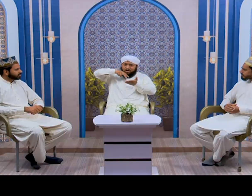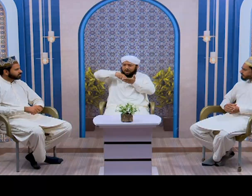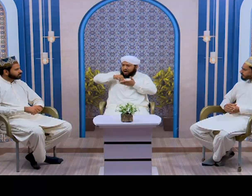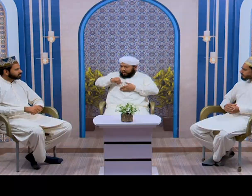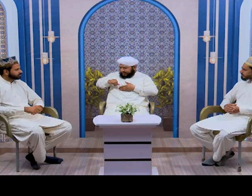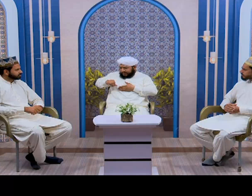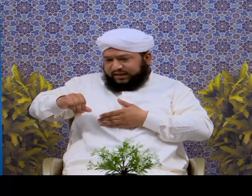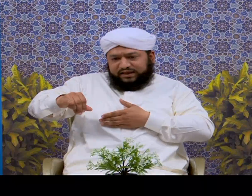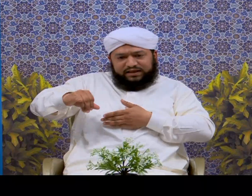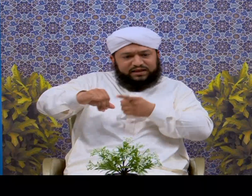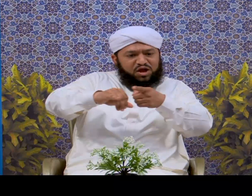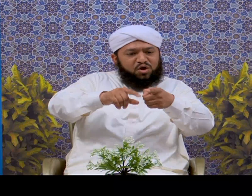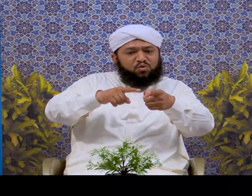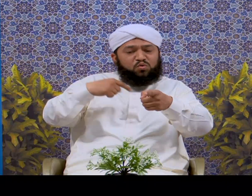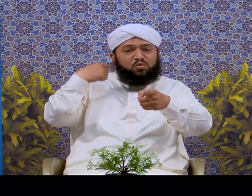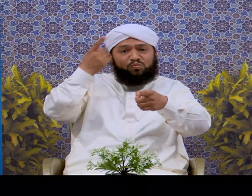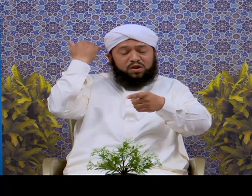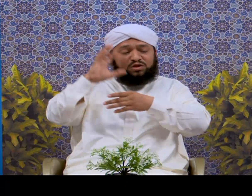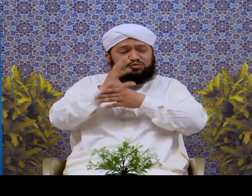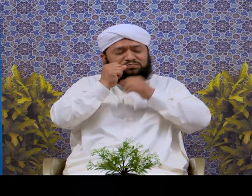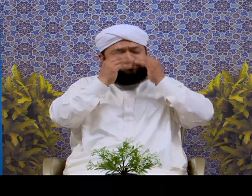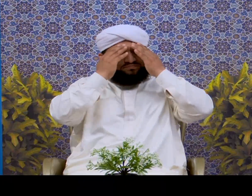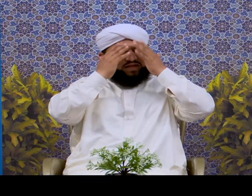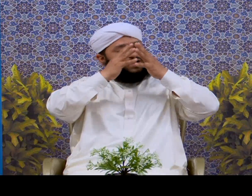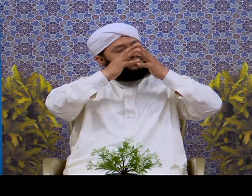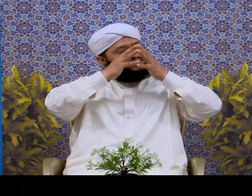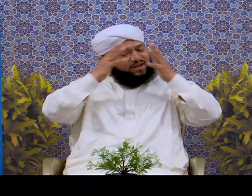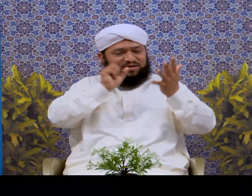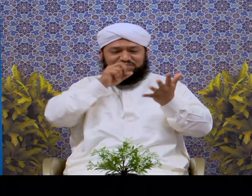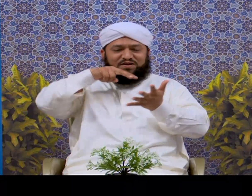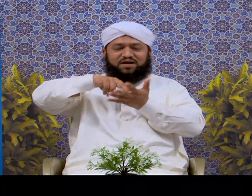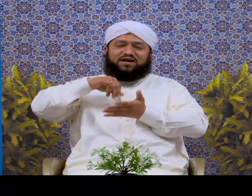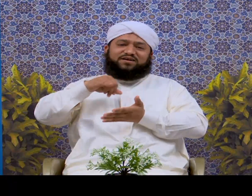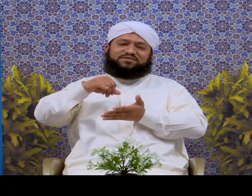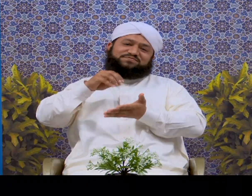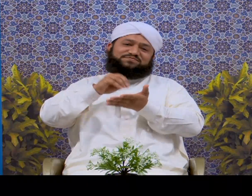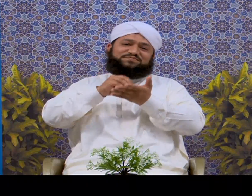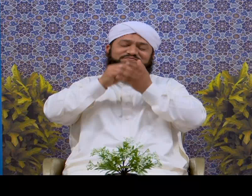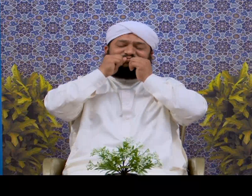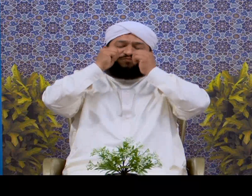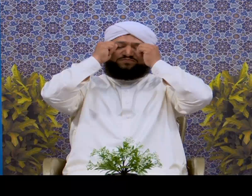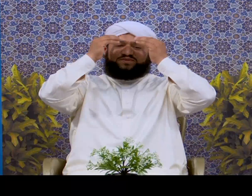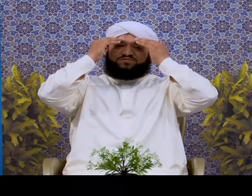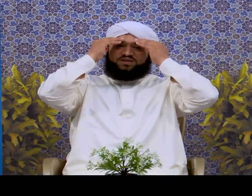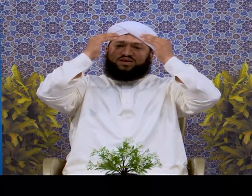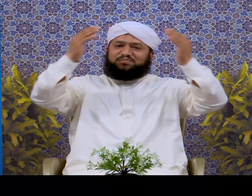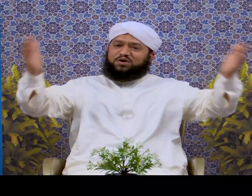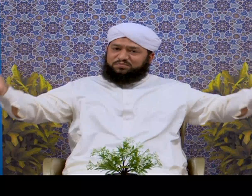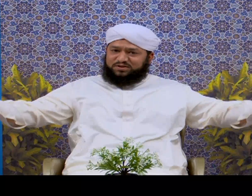وہ ہوگا جس نے دنیا میں مجھ پر زیادہ درود پاک پڑھے ہوں گے۔ صلو علی الحبیب صلی اللہ علی